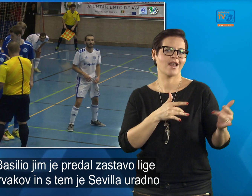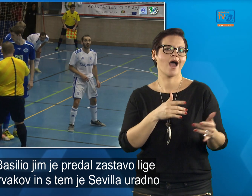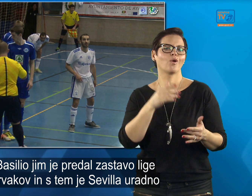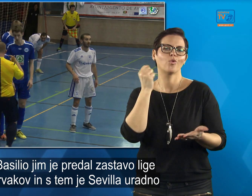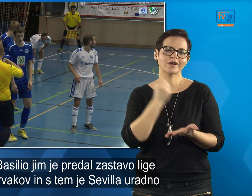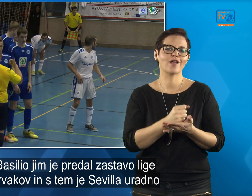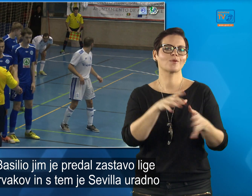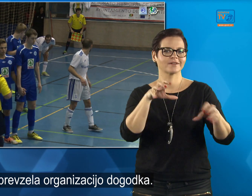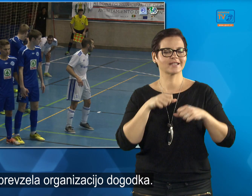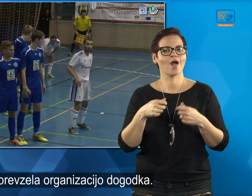organizacijo dogodka.